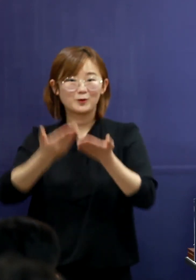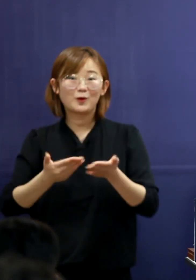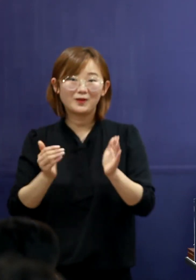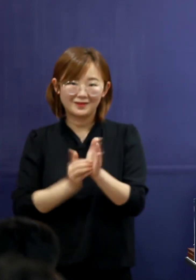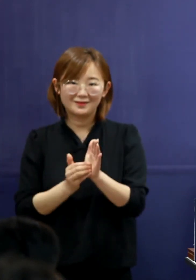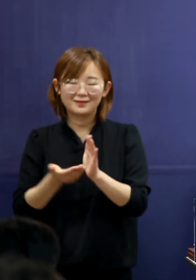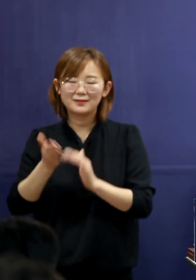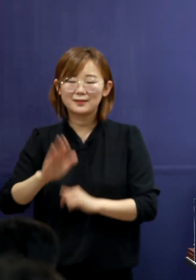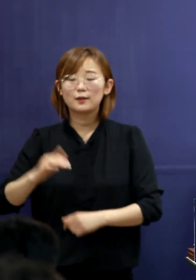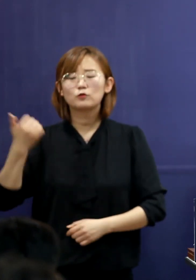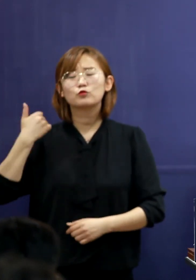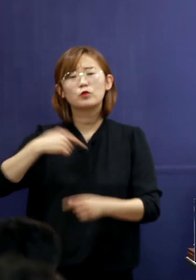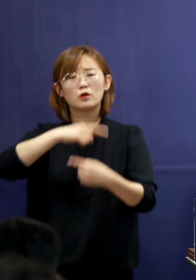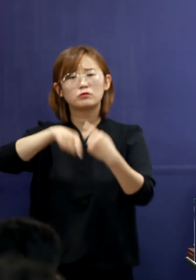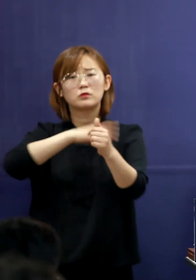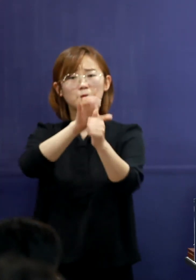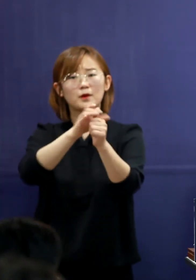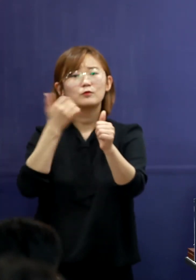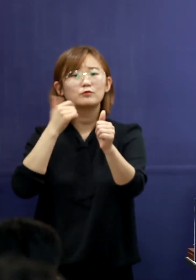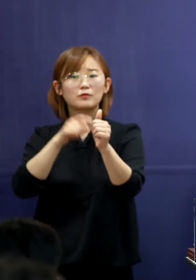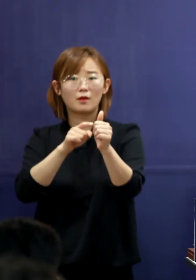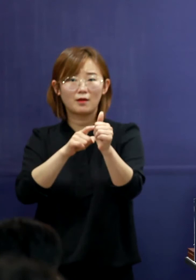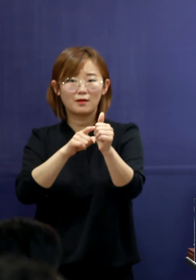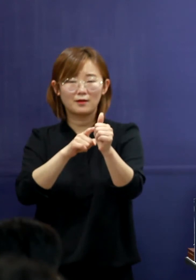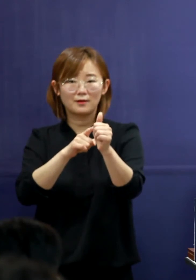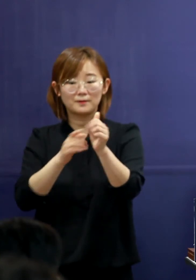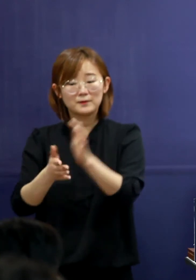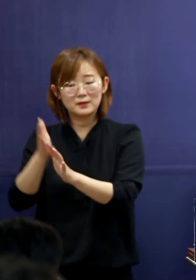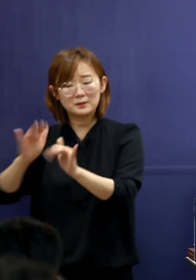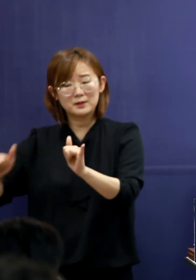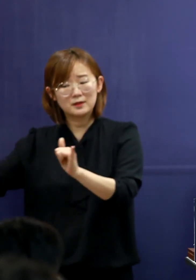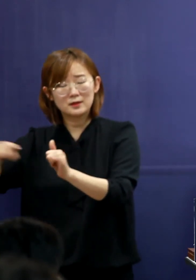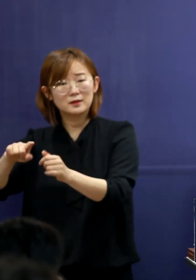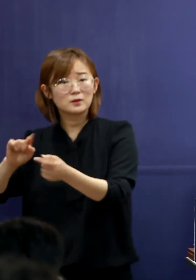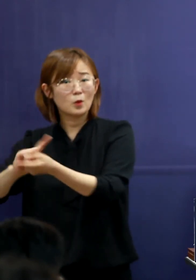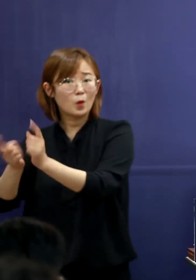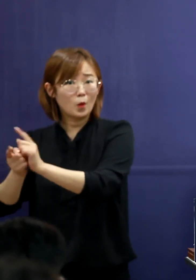운영 주체는 그러면은 주민들